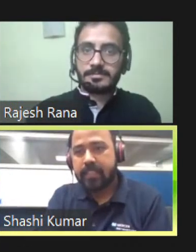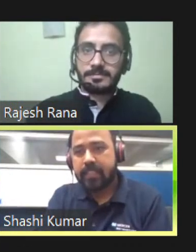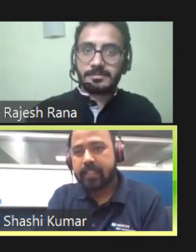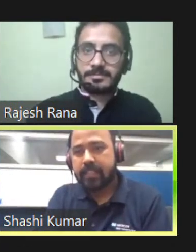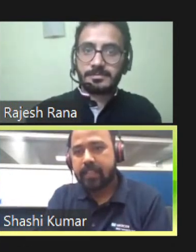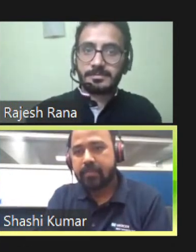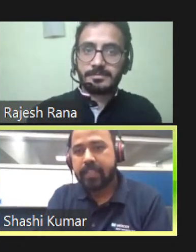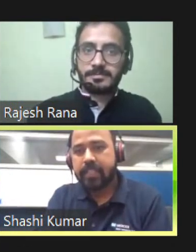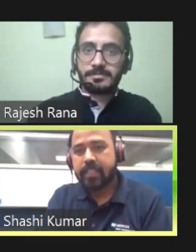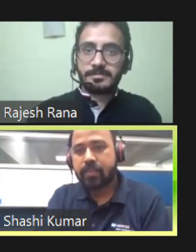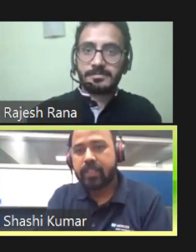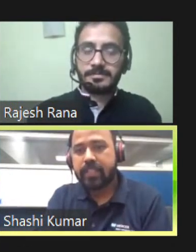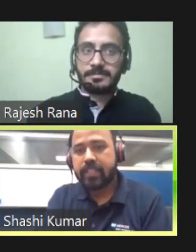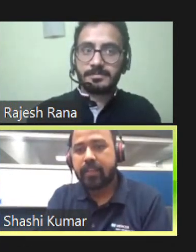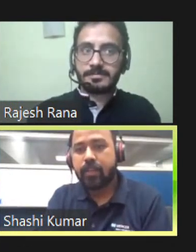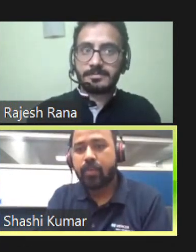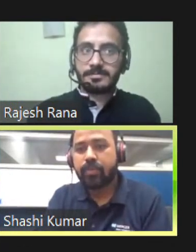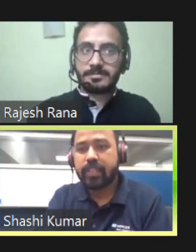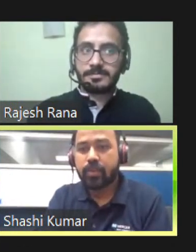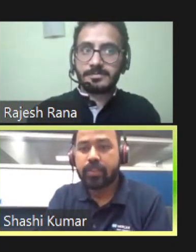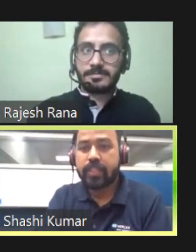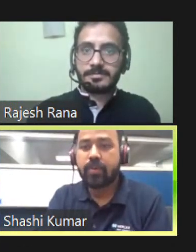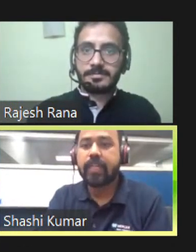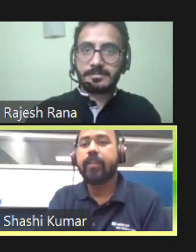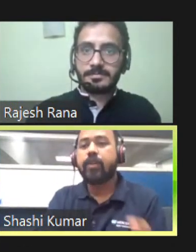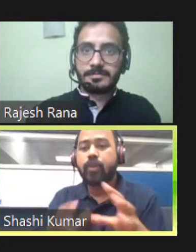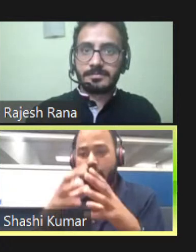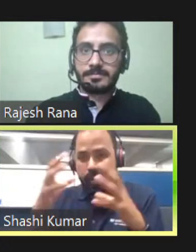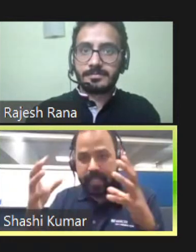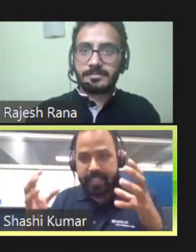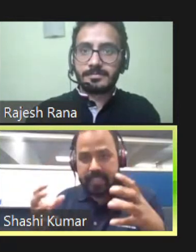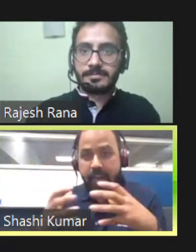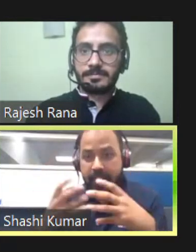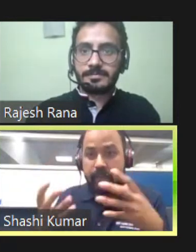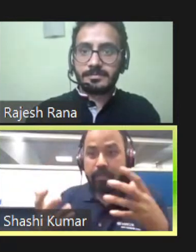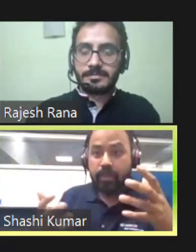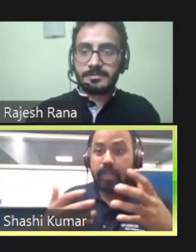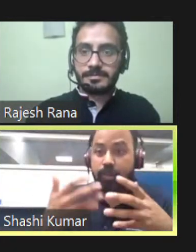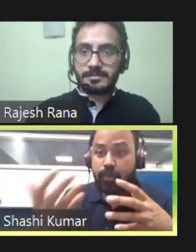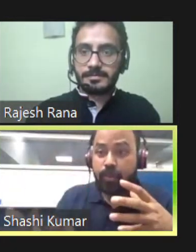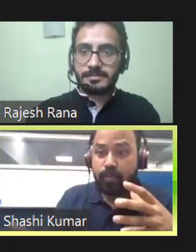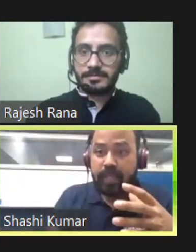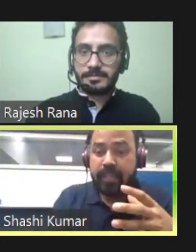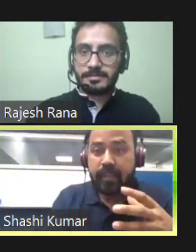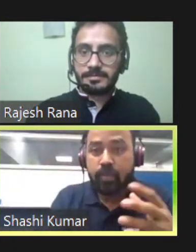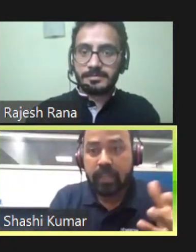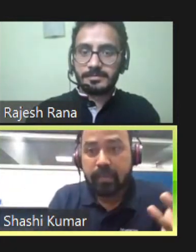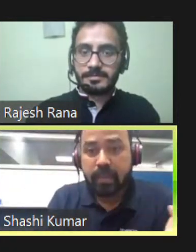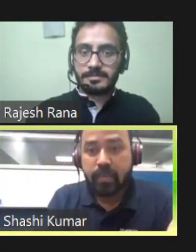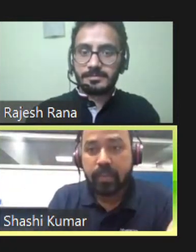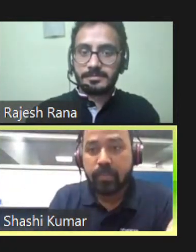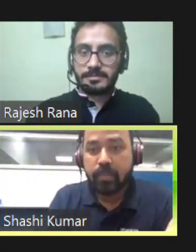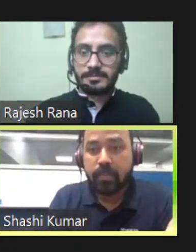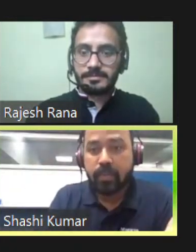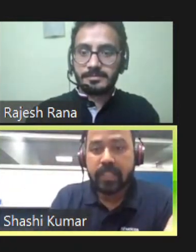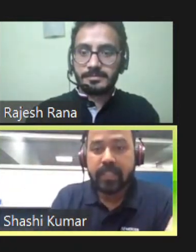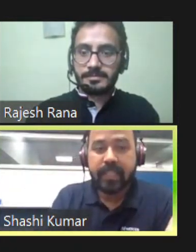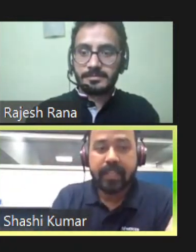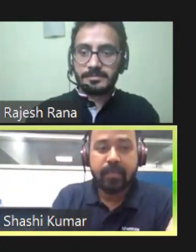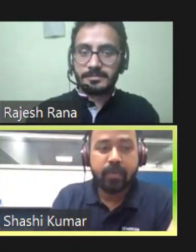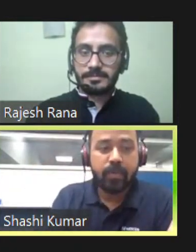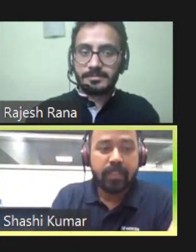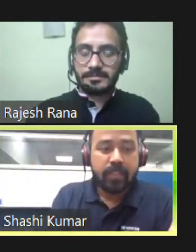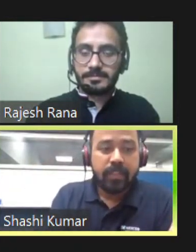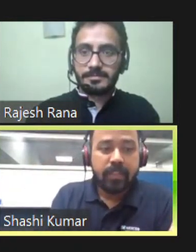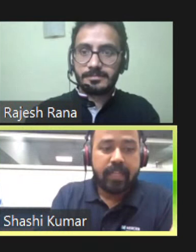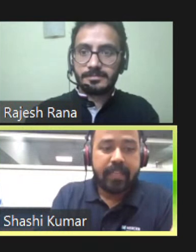हैं जिससे आप देख सकते हो, जैसे लुक फॉर द रिसोर्सेस ऑनलाइन, कुछ ऑनलाइन चीजें अवेलेबल होती है, यूट्यूब में है, गूगल आप करोगे तो बहुत मिल जाएंगे